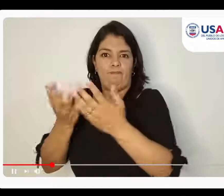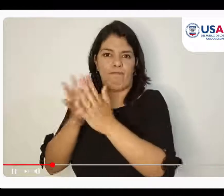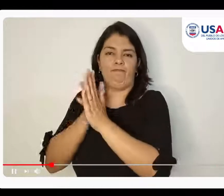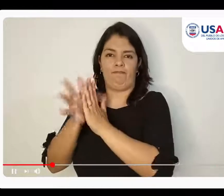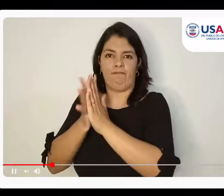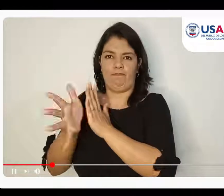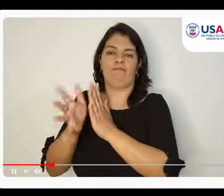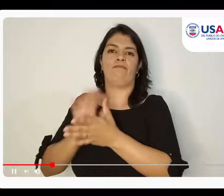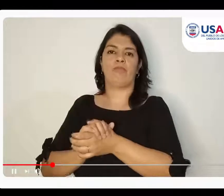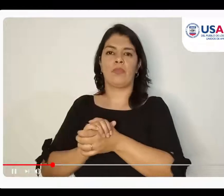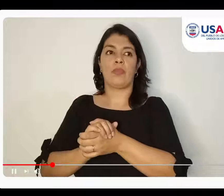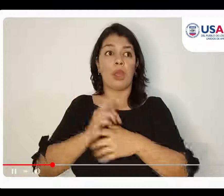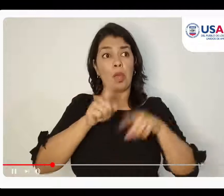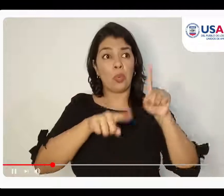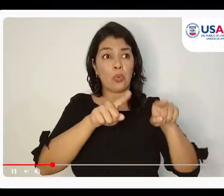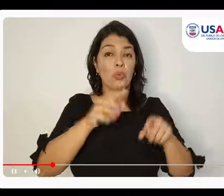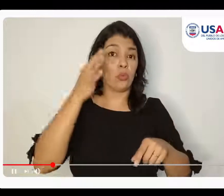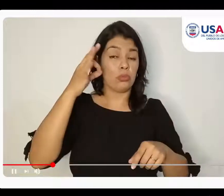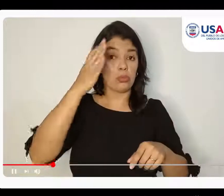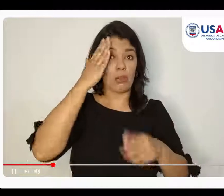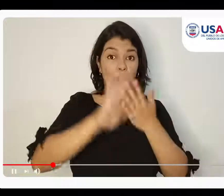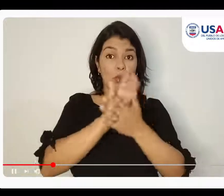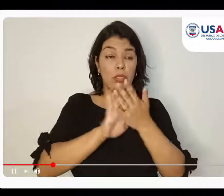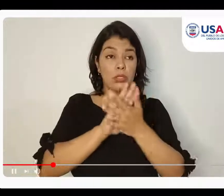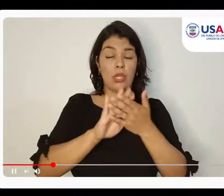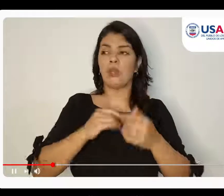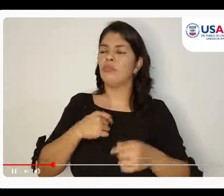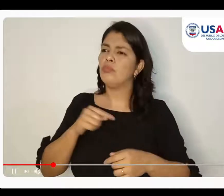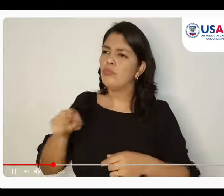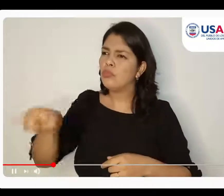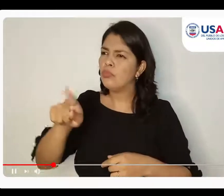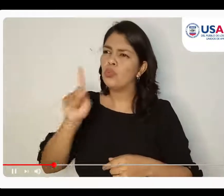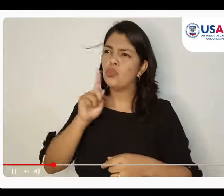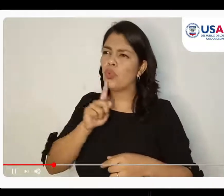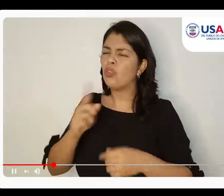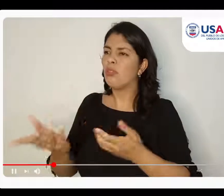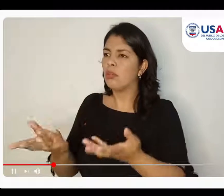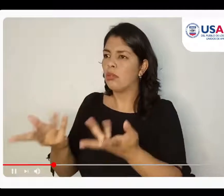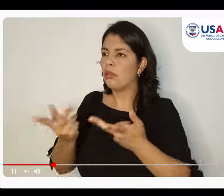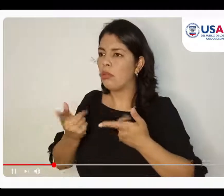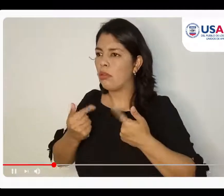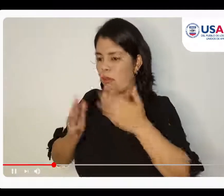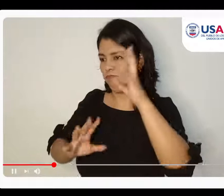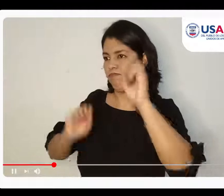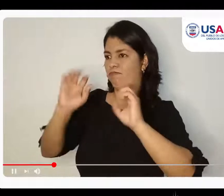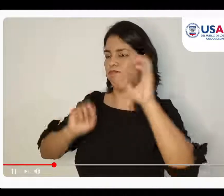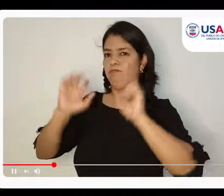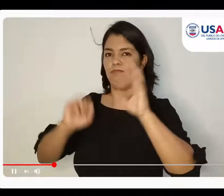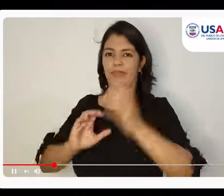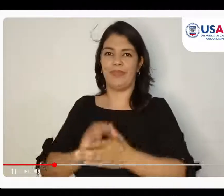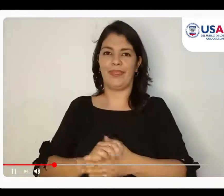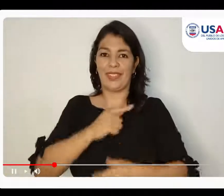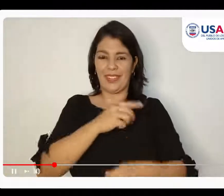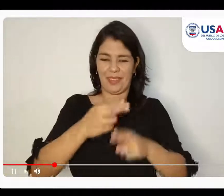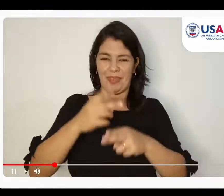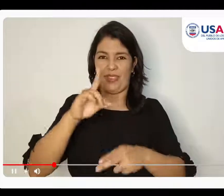personas que sabemos la lengua de señas colombiana, pues nos permite comunicarnos con ellos. Diego Casanova es turbeño y